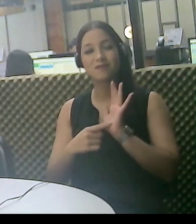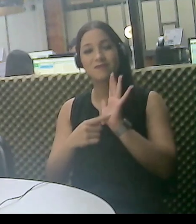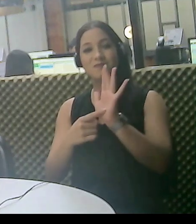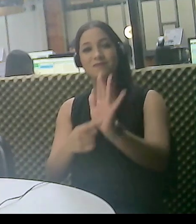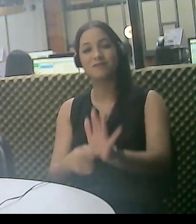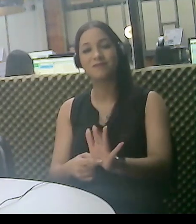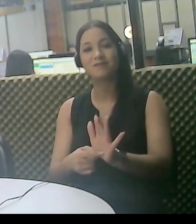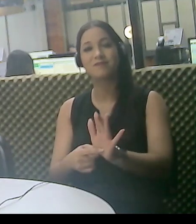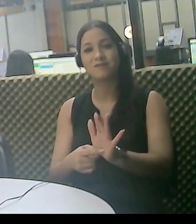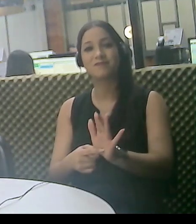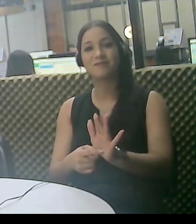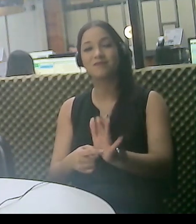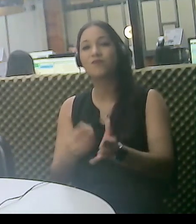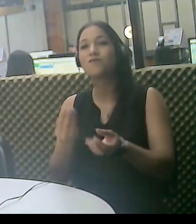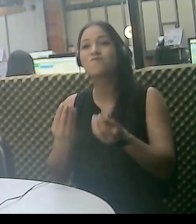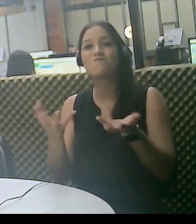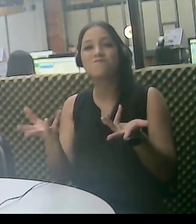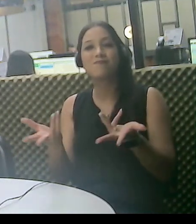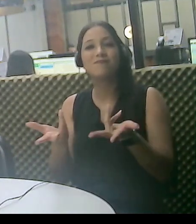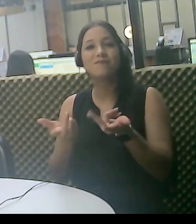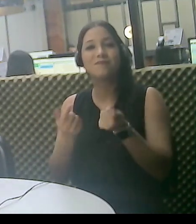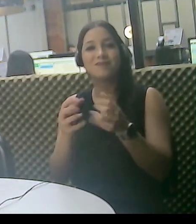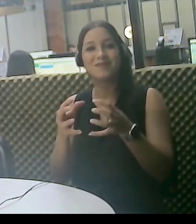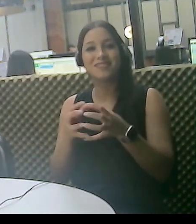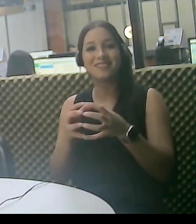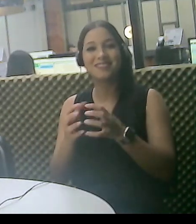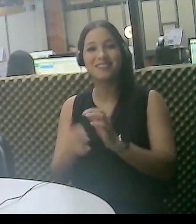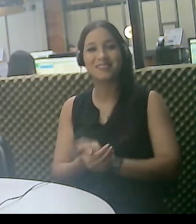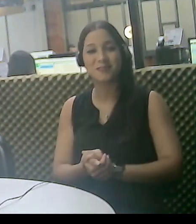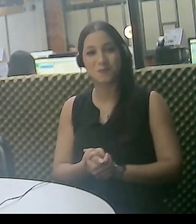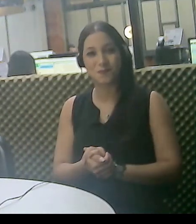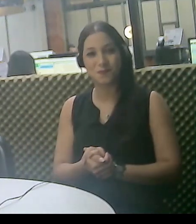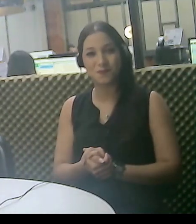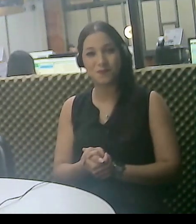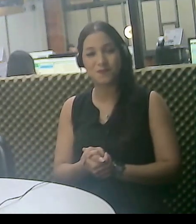apresentadas e ouvir o quão bonita é a nossa banda, né?